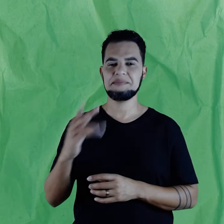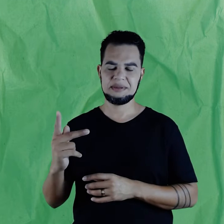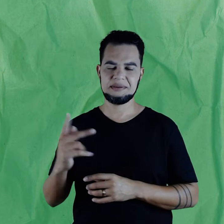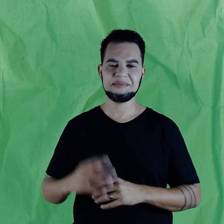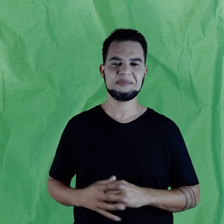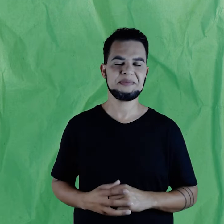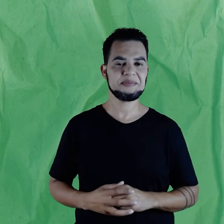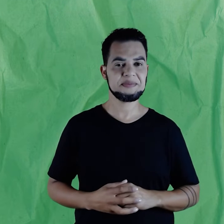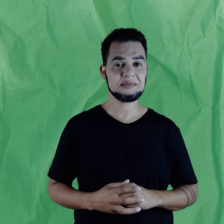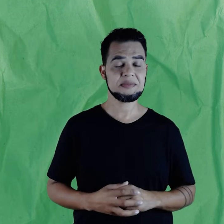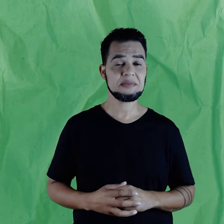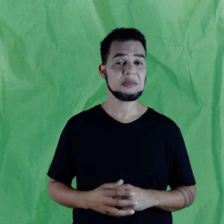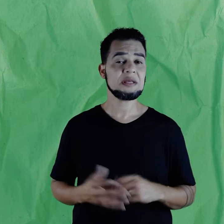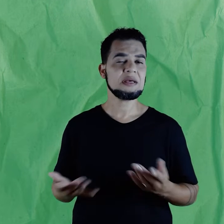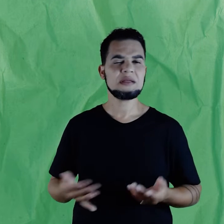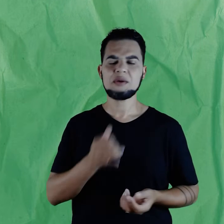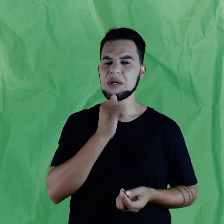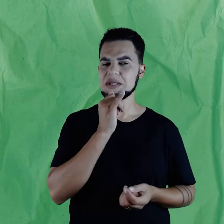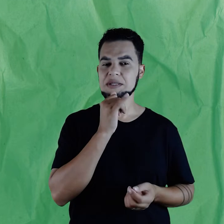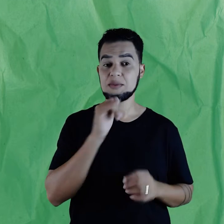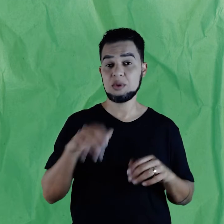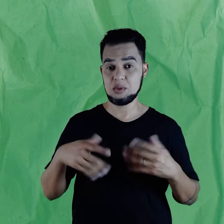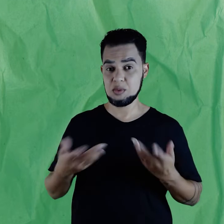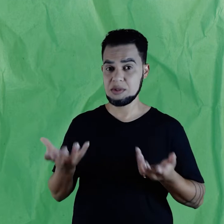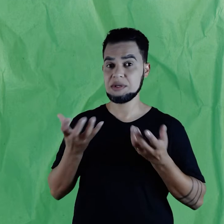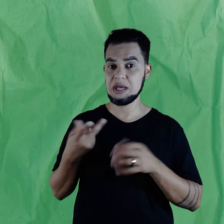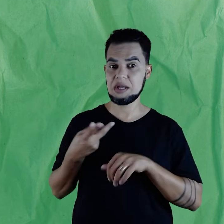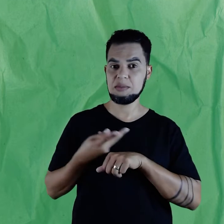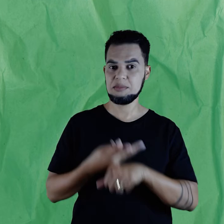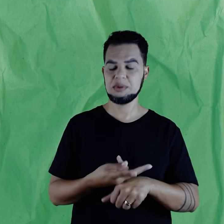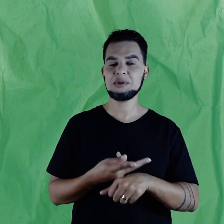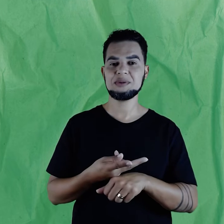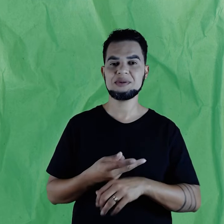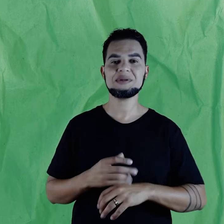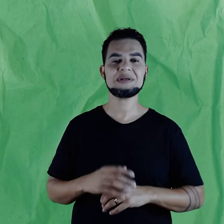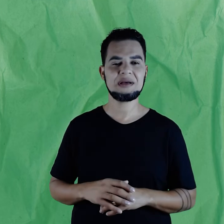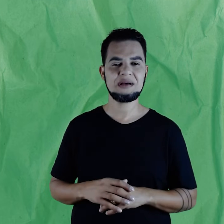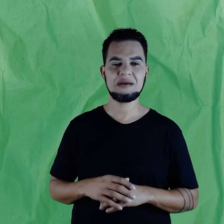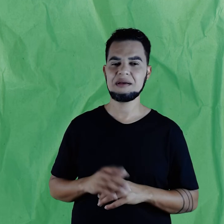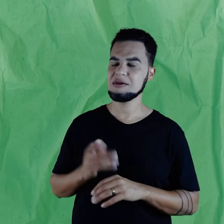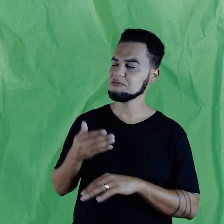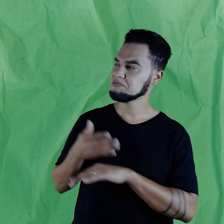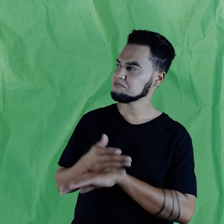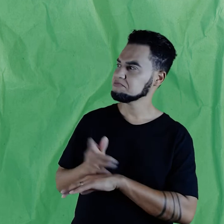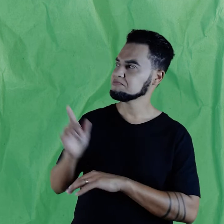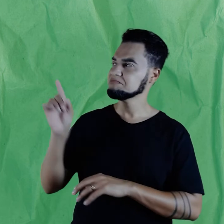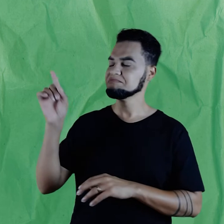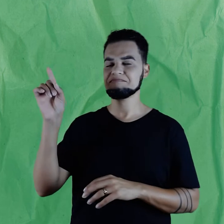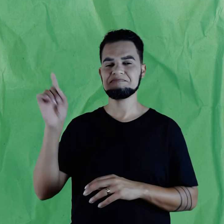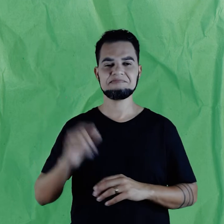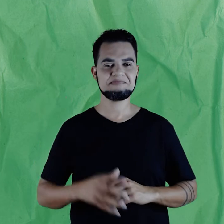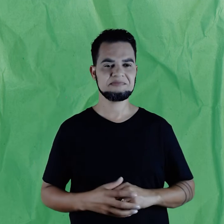request. Tá? Então, por exemplo, quando eu quero procurar um CEP, né, eu venho aqui